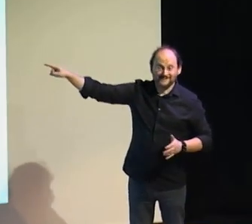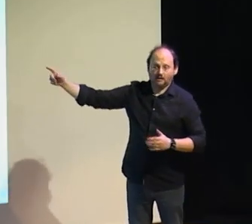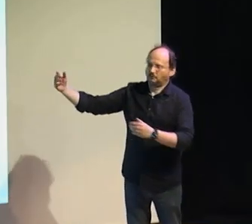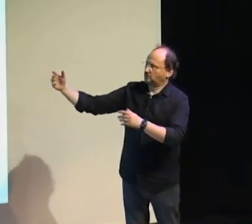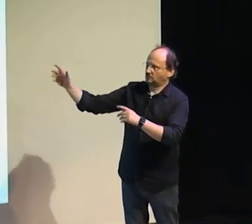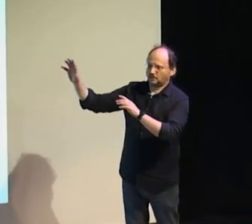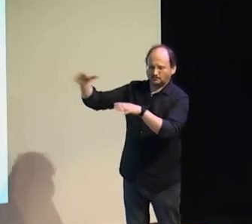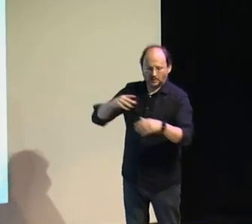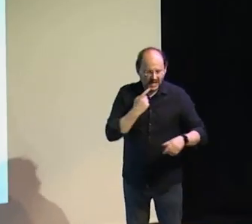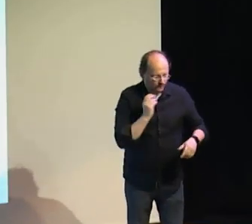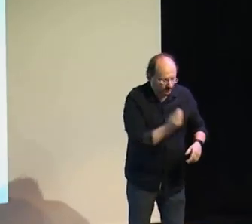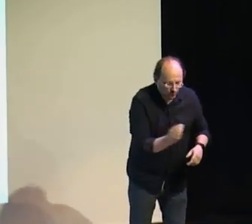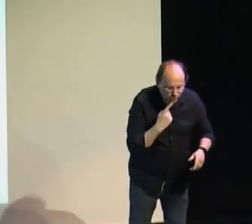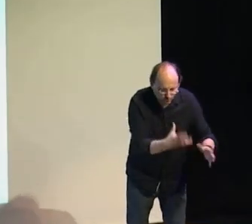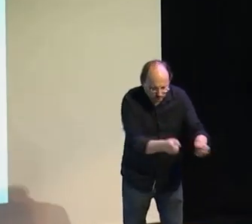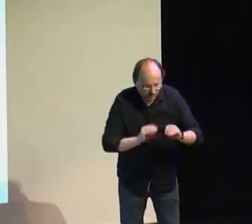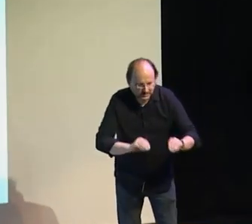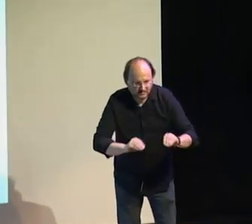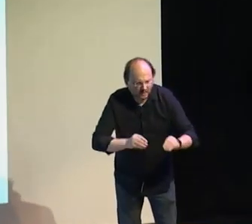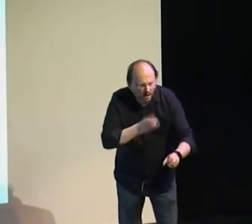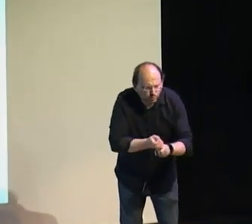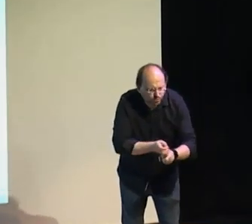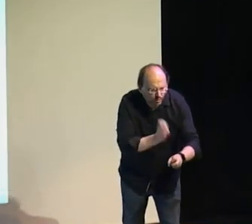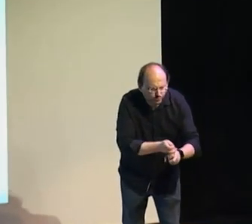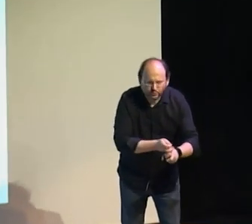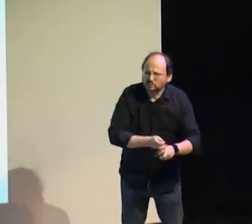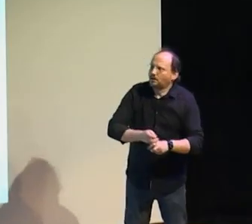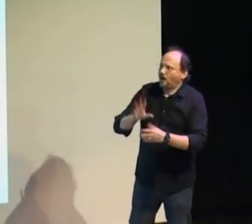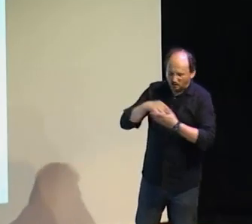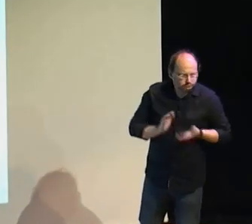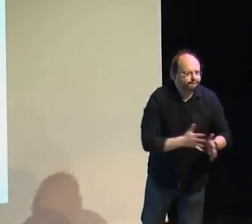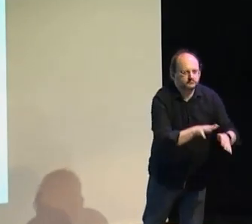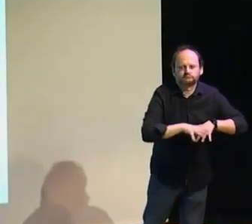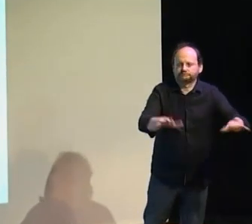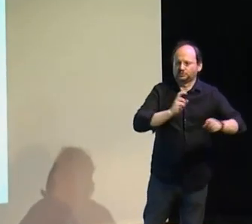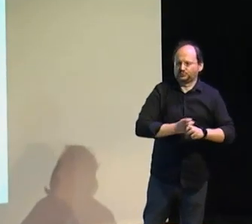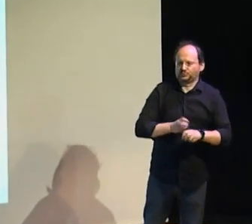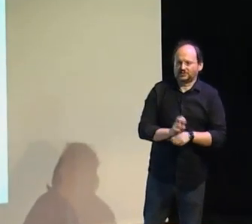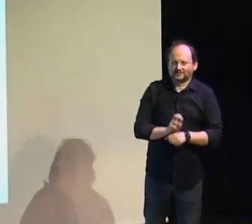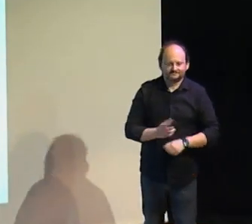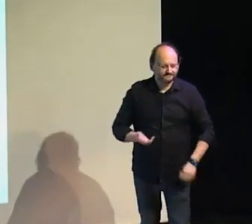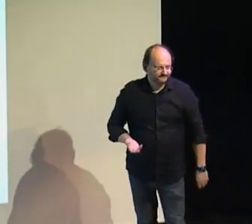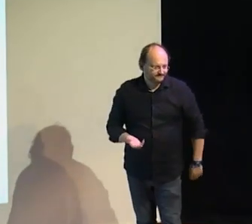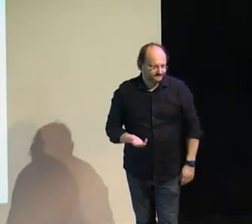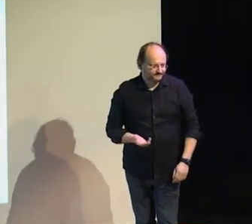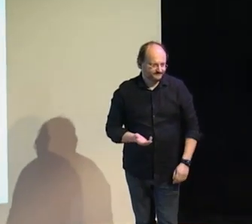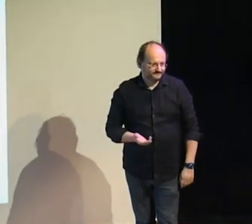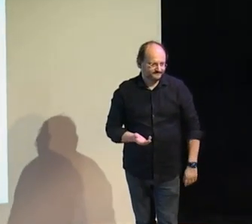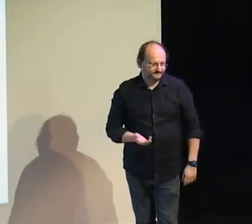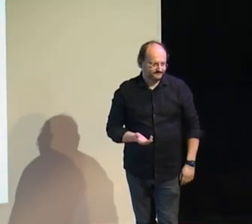premier signe vient de l'enseignement, de dire « Ah, c'est dur, c'est dur ». Et ça a été diffusé en langue des